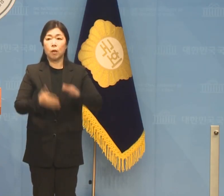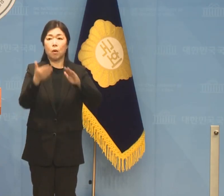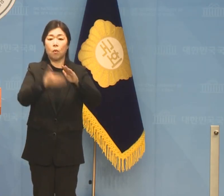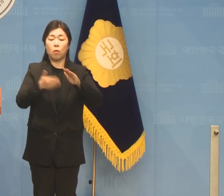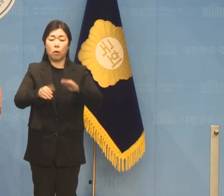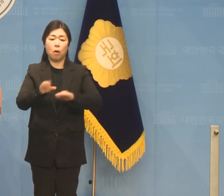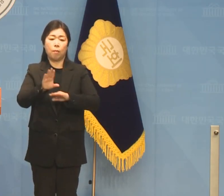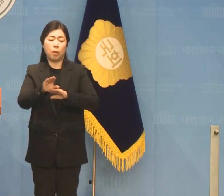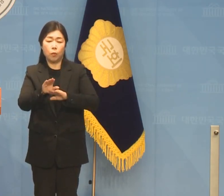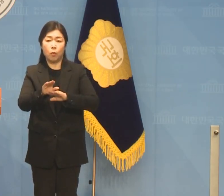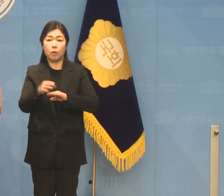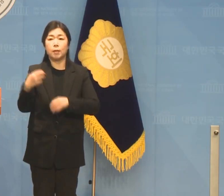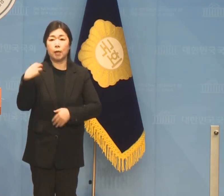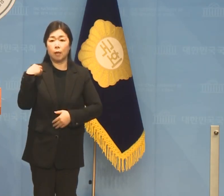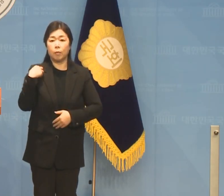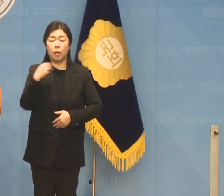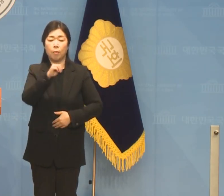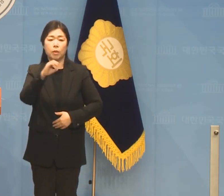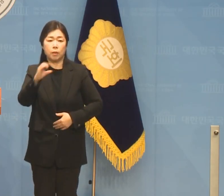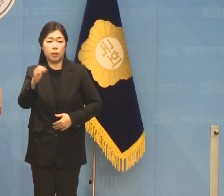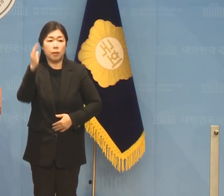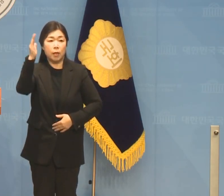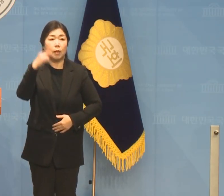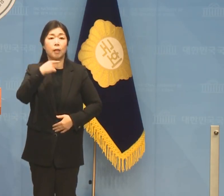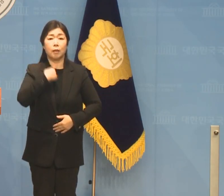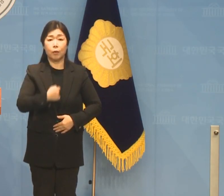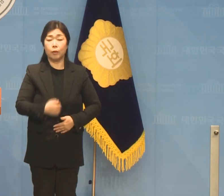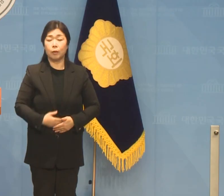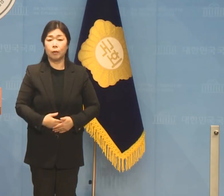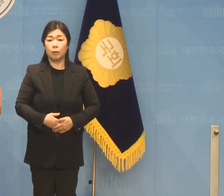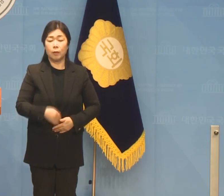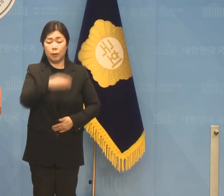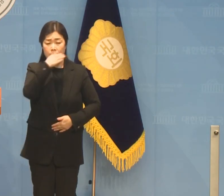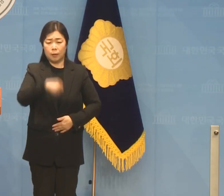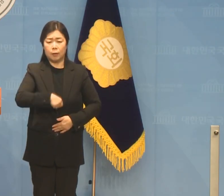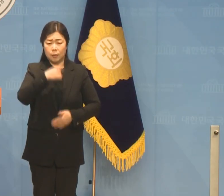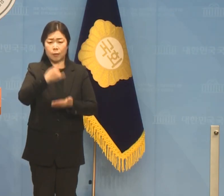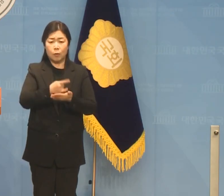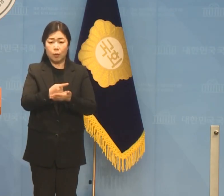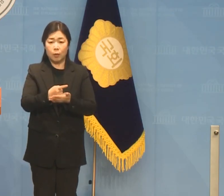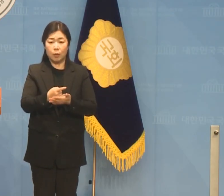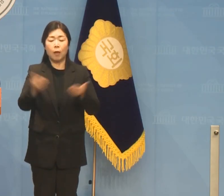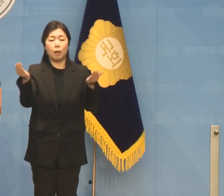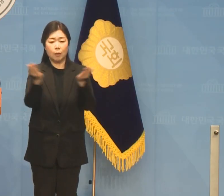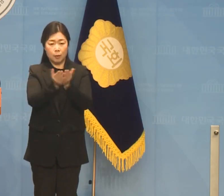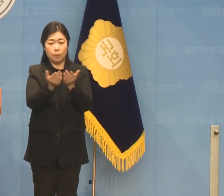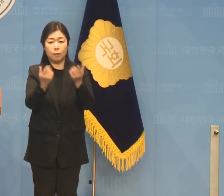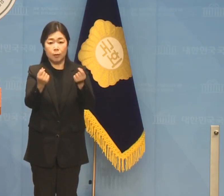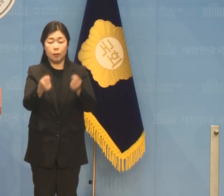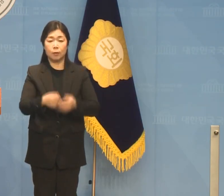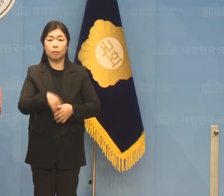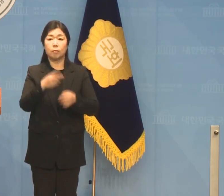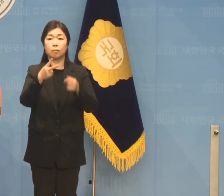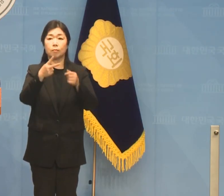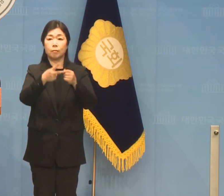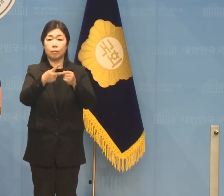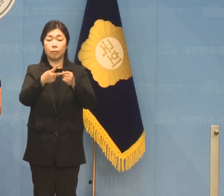공영방송의 책무이며 MBC가 그토록 부르짖던 정의에 합치되는 일일 것입니다.